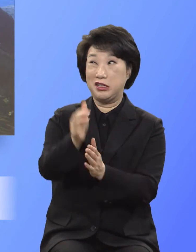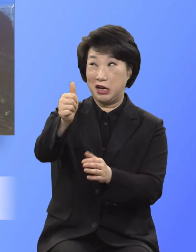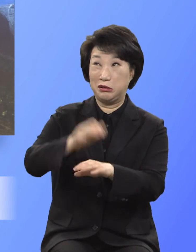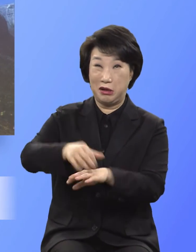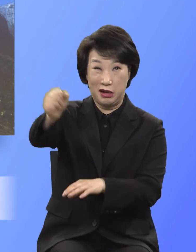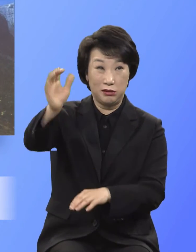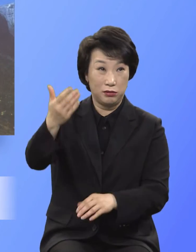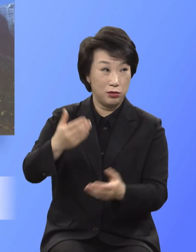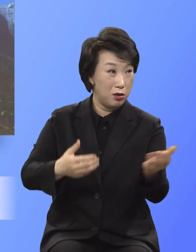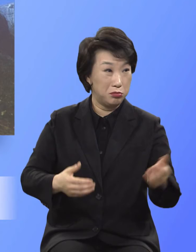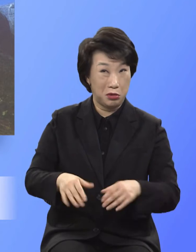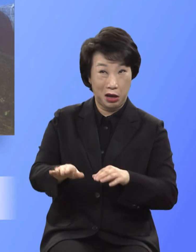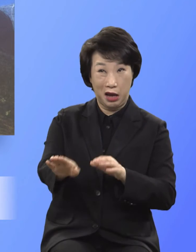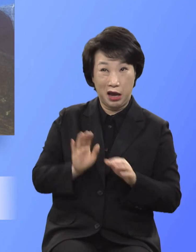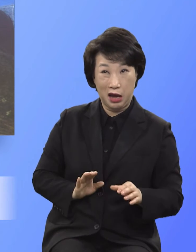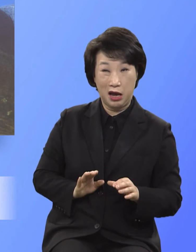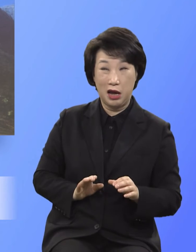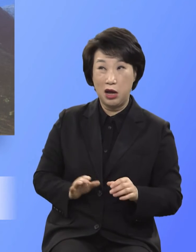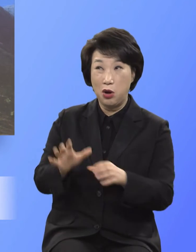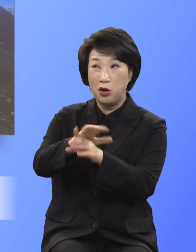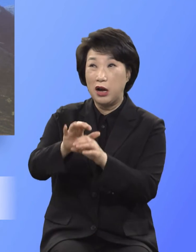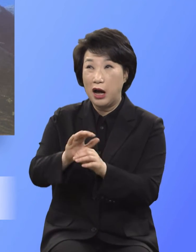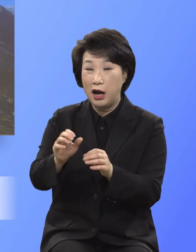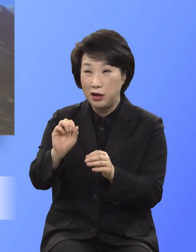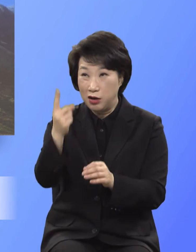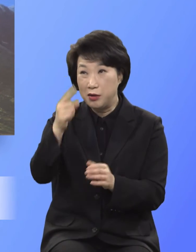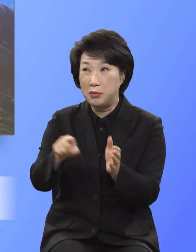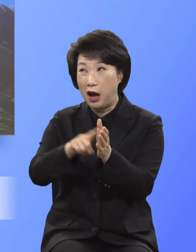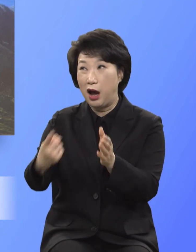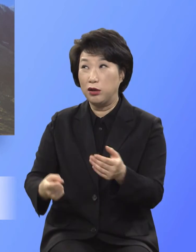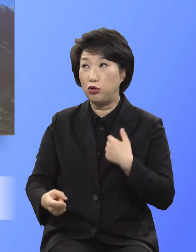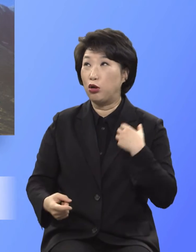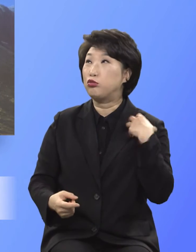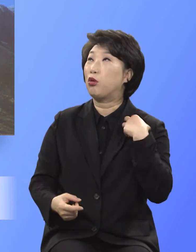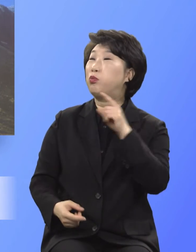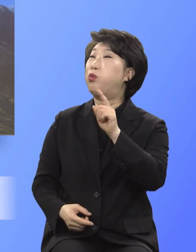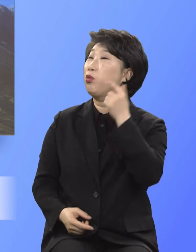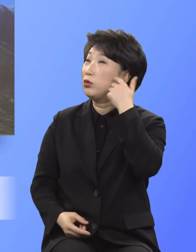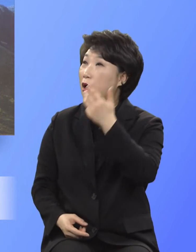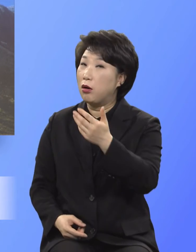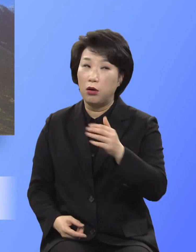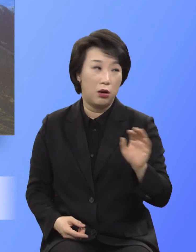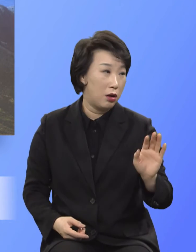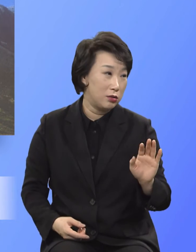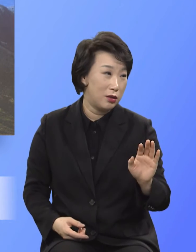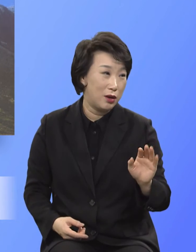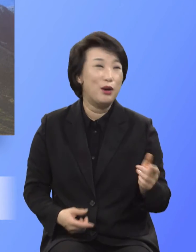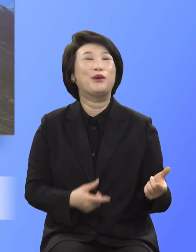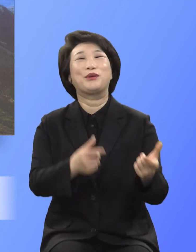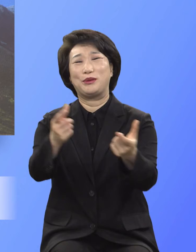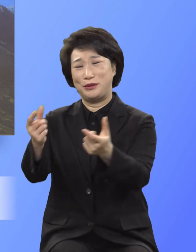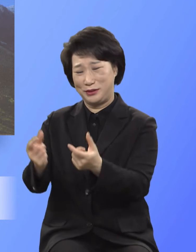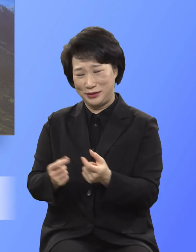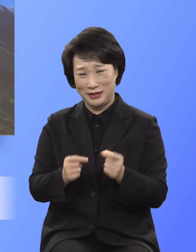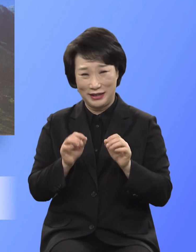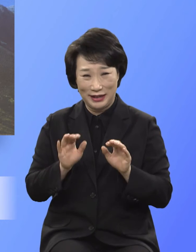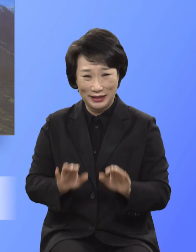기관장이 차지하지. 코로나로 잊어버린 사람을 내가 무슨 책임이 있어?